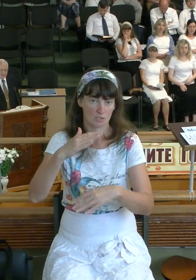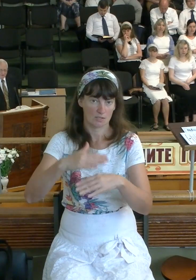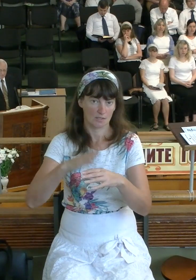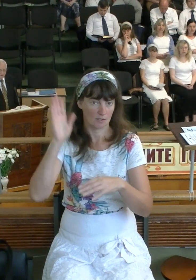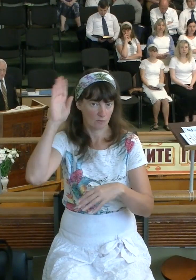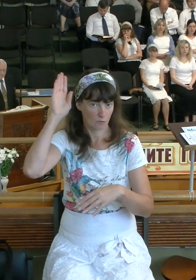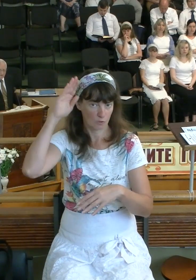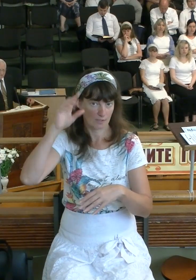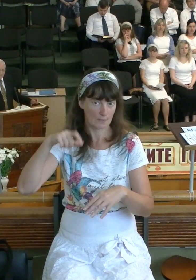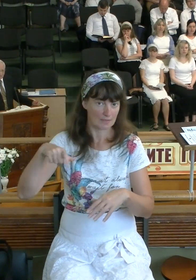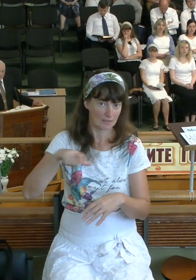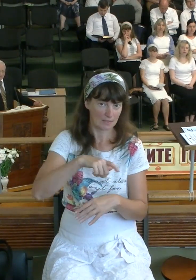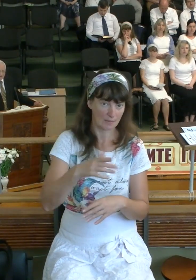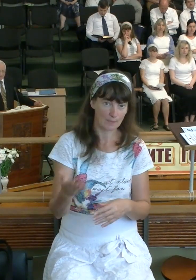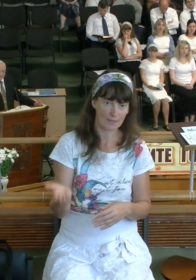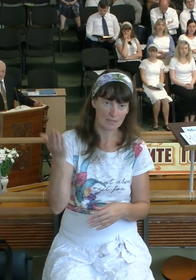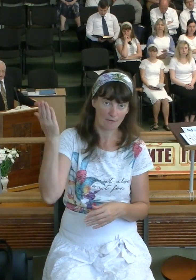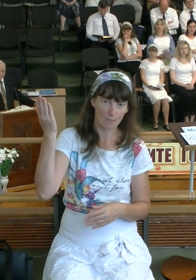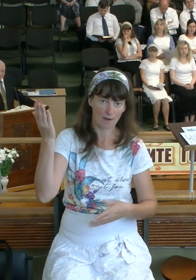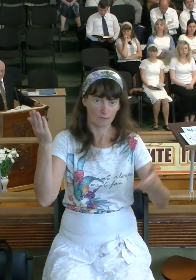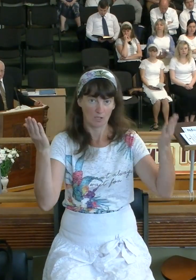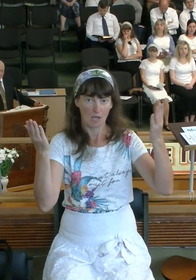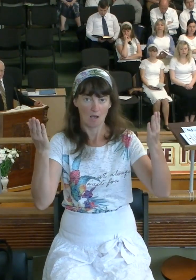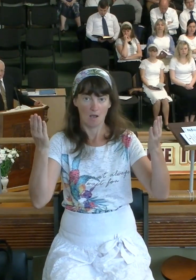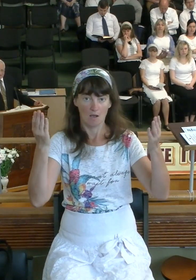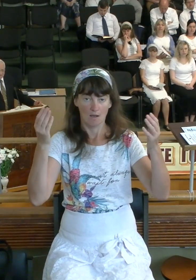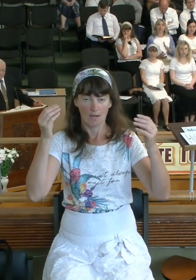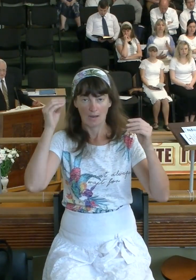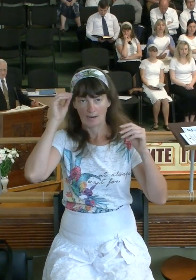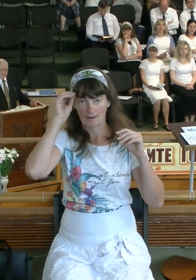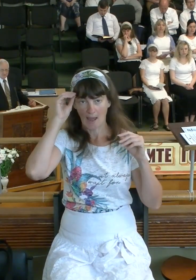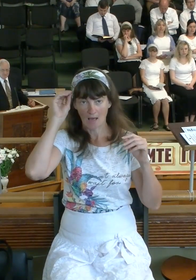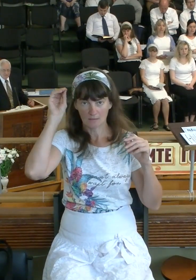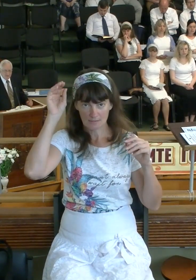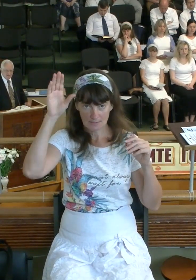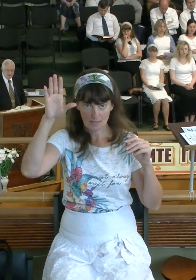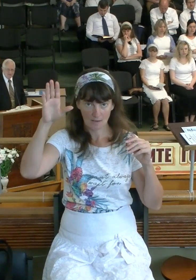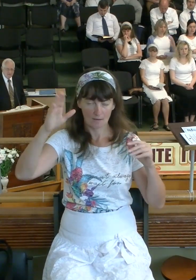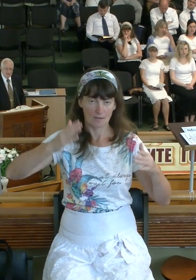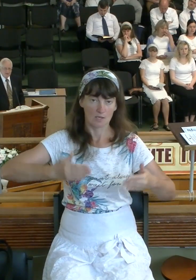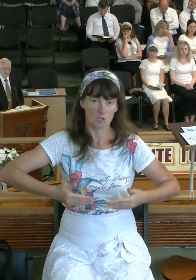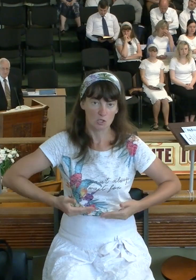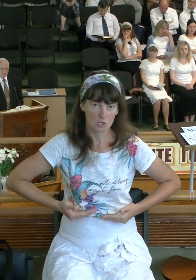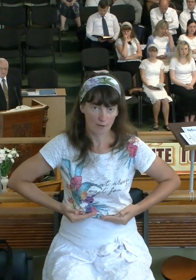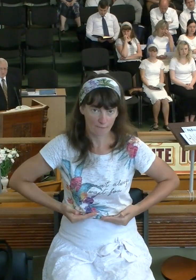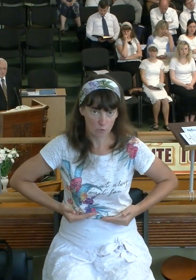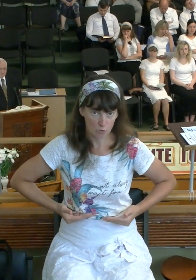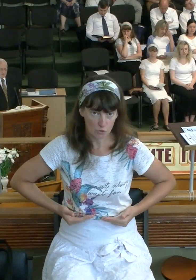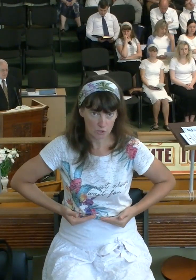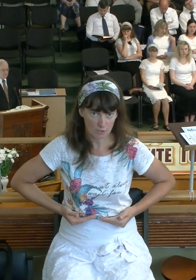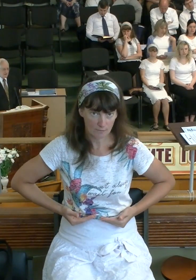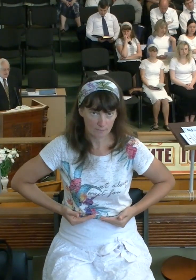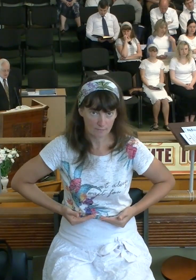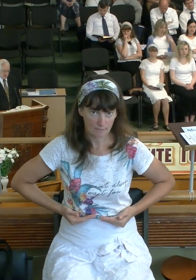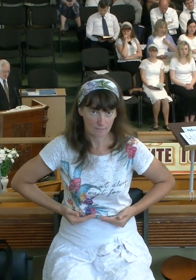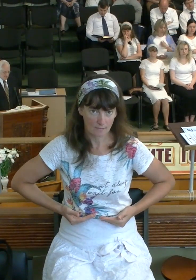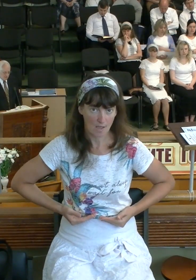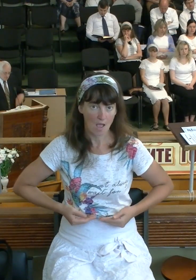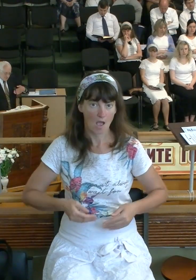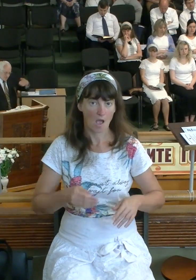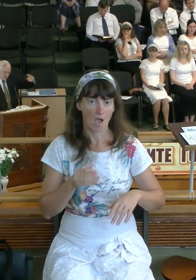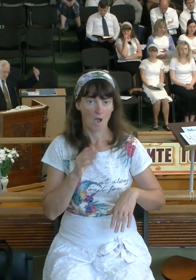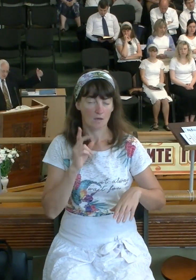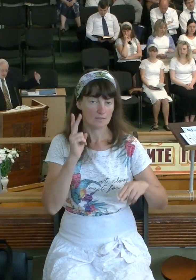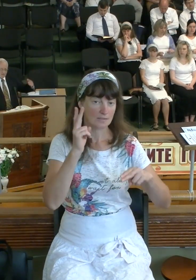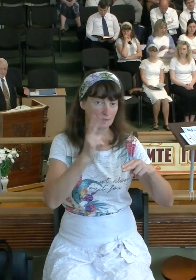реки, подняв правую и левую руку к небу, клялся живущим во веки, что